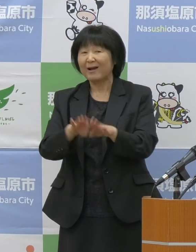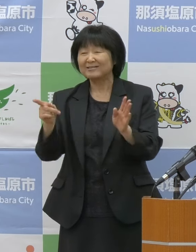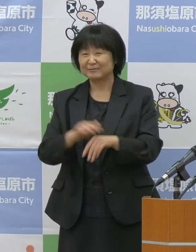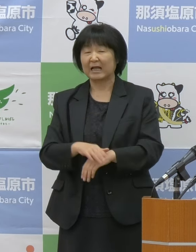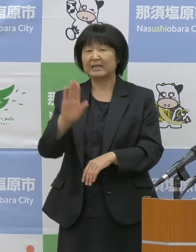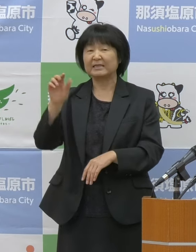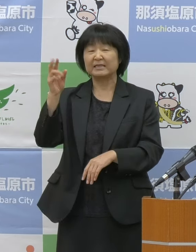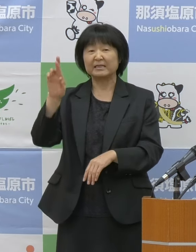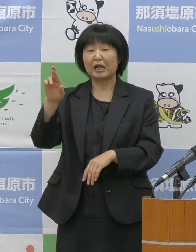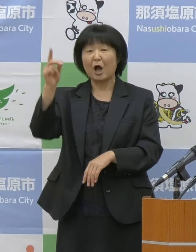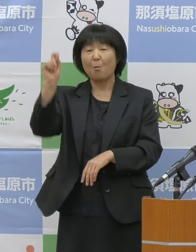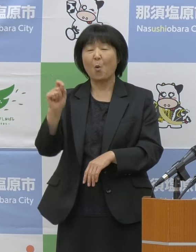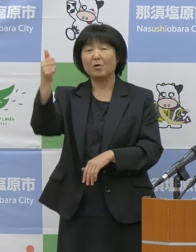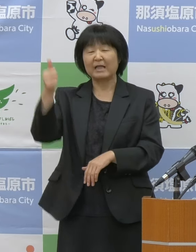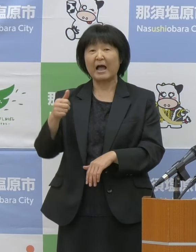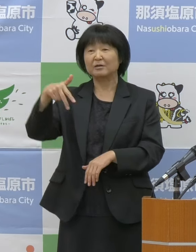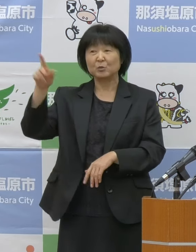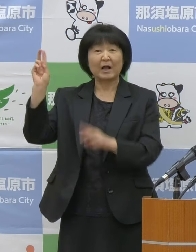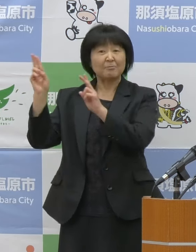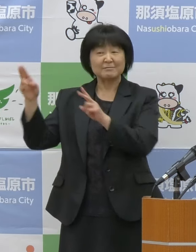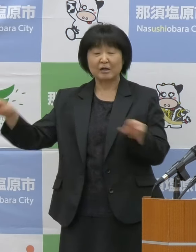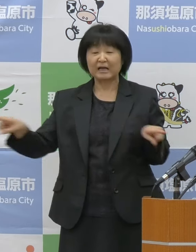連携し準備を進めてまいり